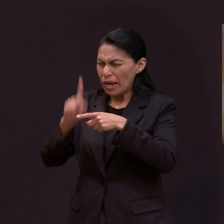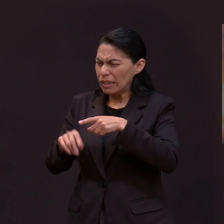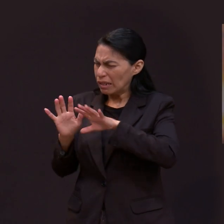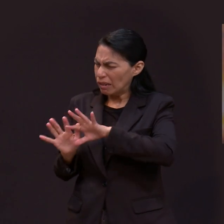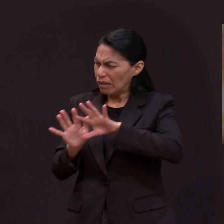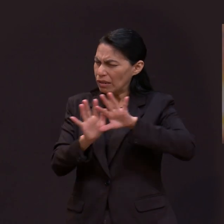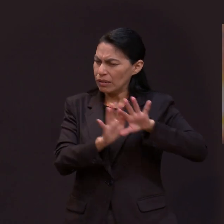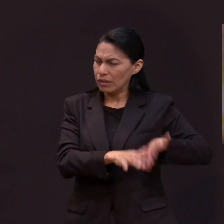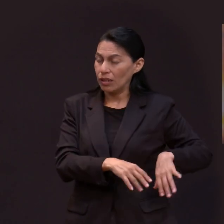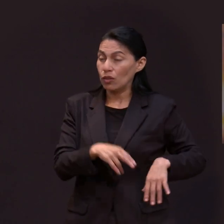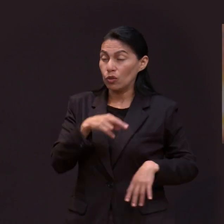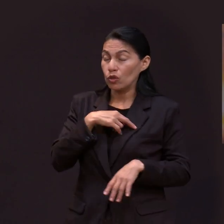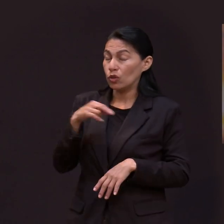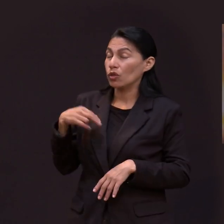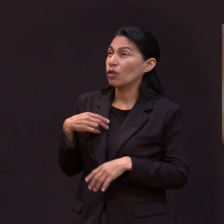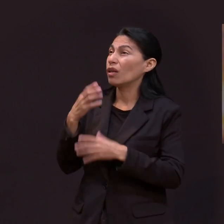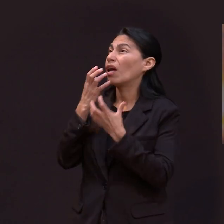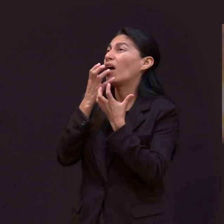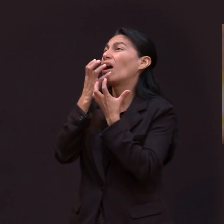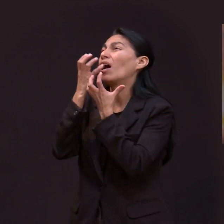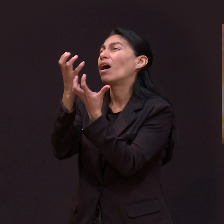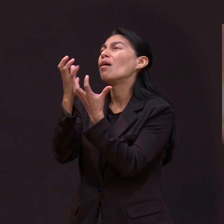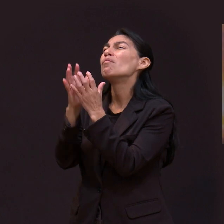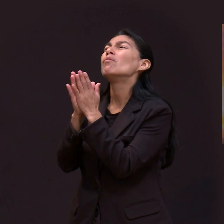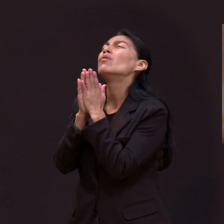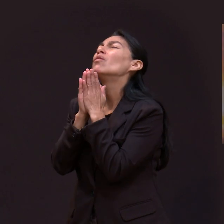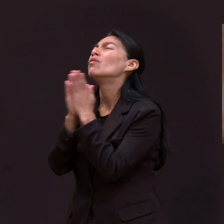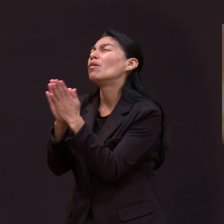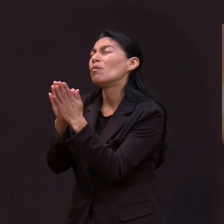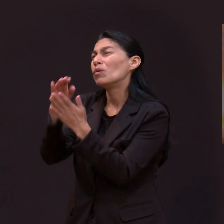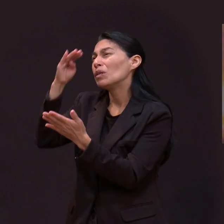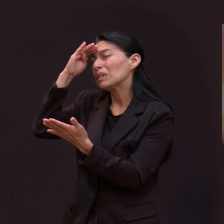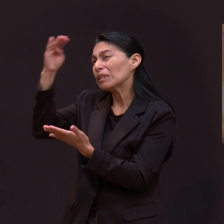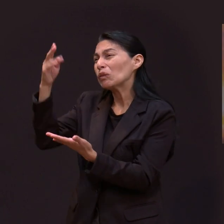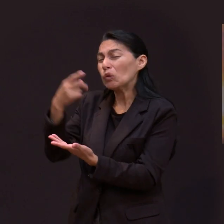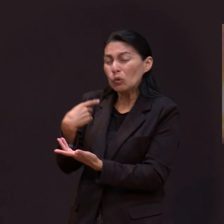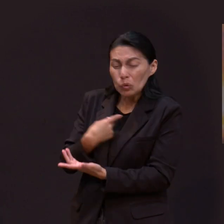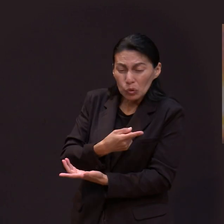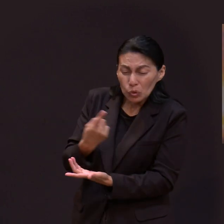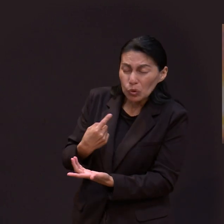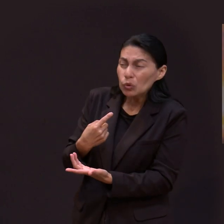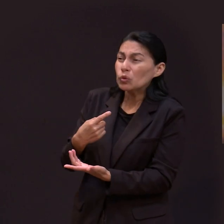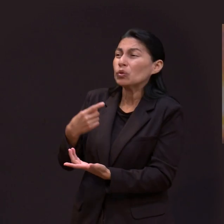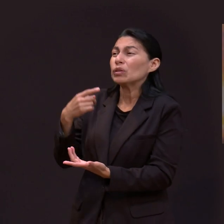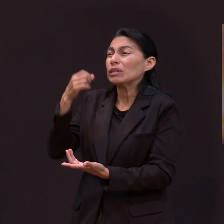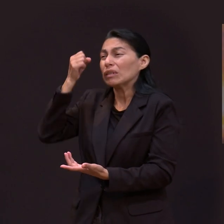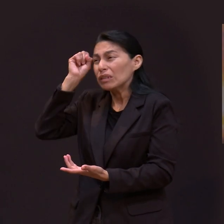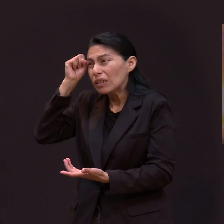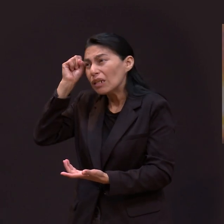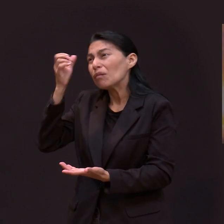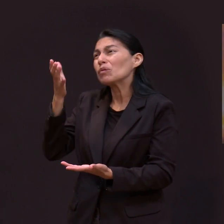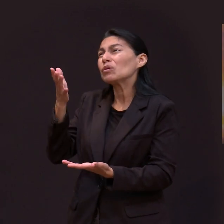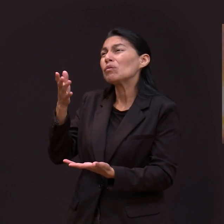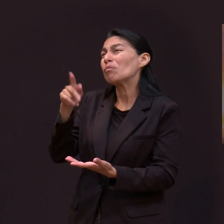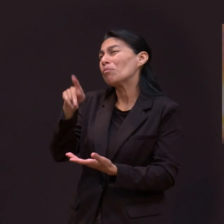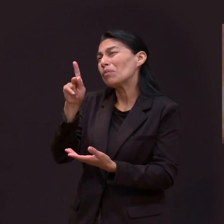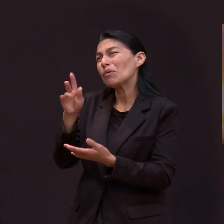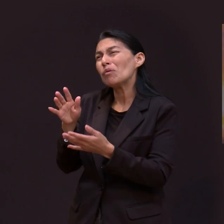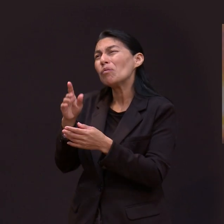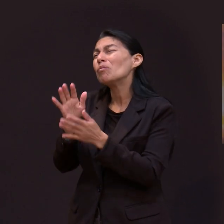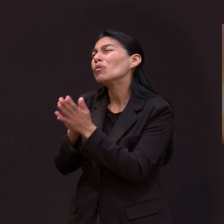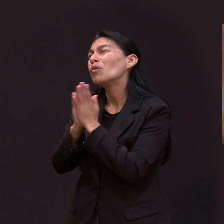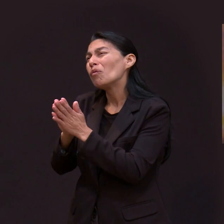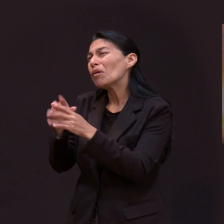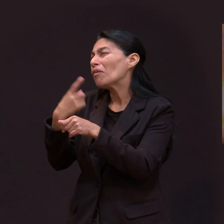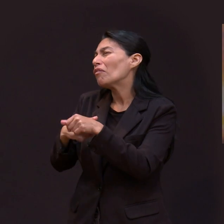es la promesa reclamamos al señor le dijimos nosotros señor somos somos tus siervos queremos seguir sirviendo te pero por